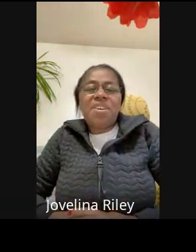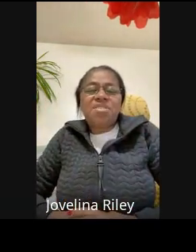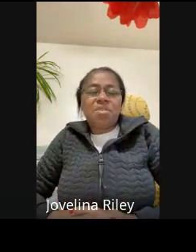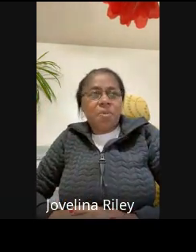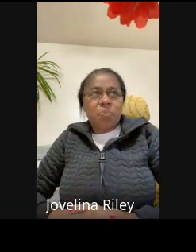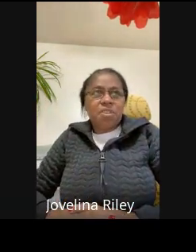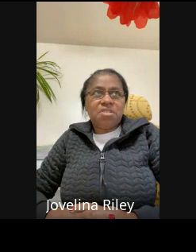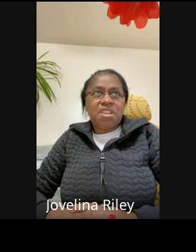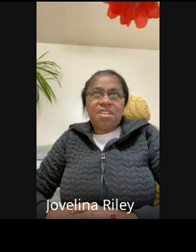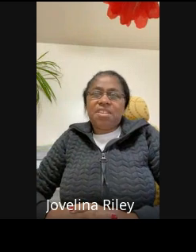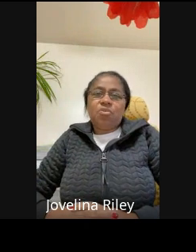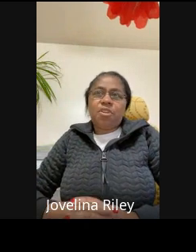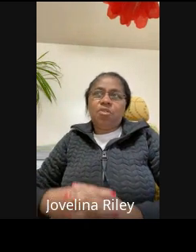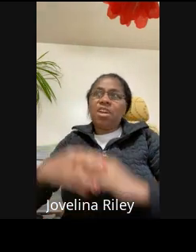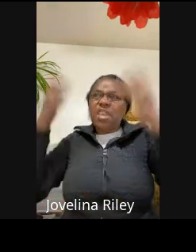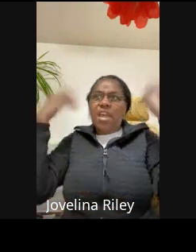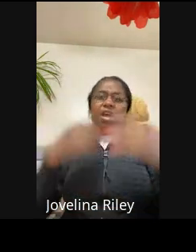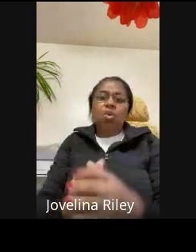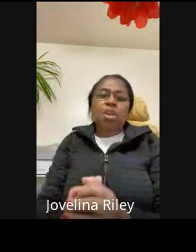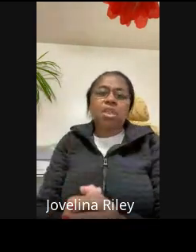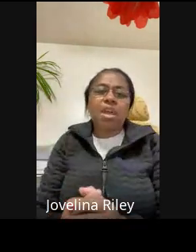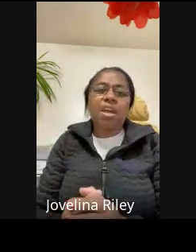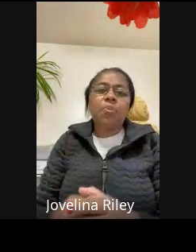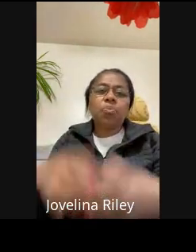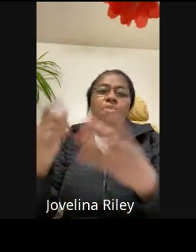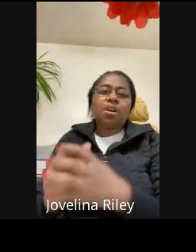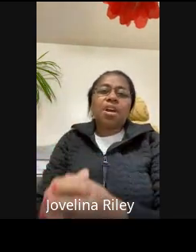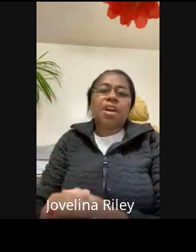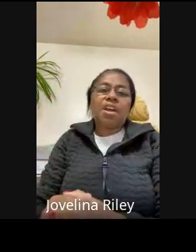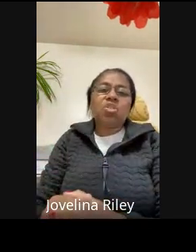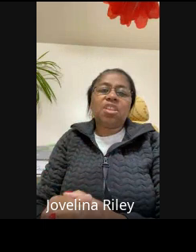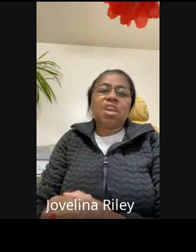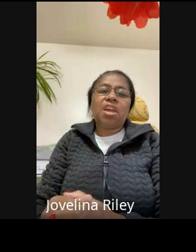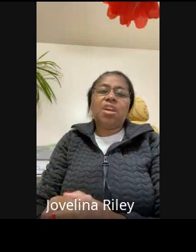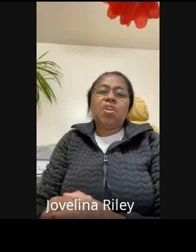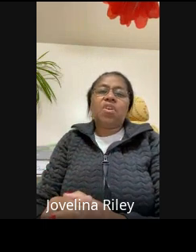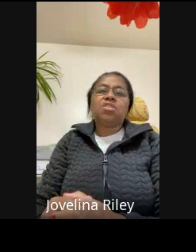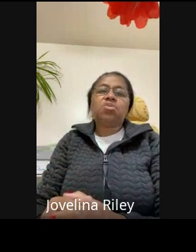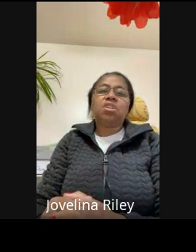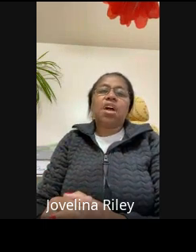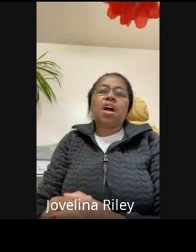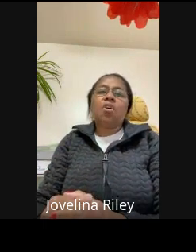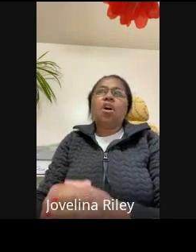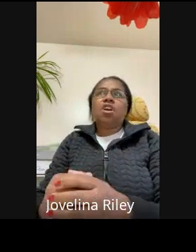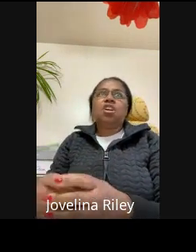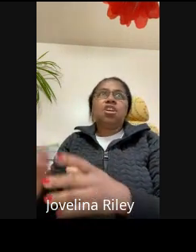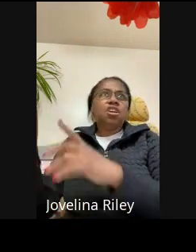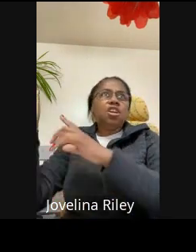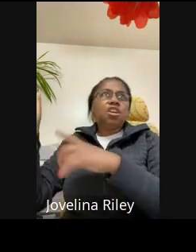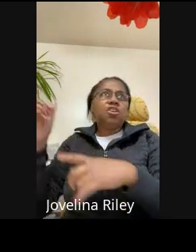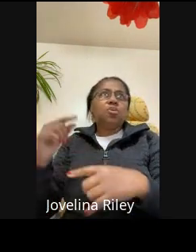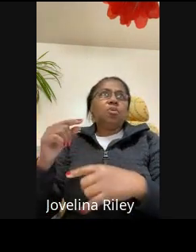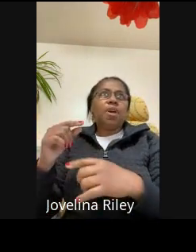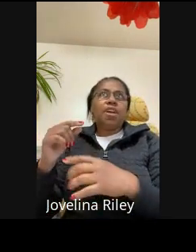No começo, eu achei engraçado, porque eu tentei, né? Eu tentei fazer o sinal